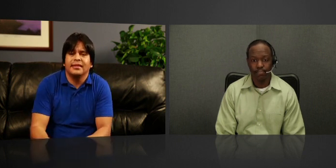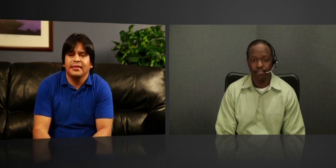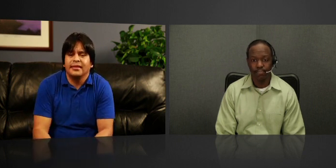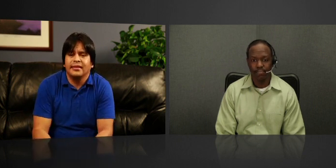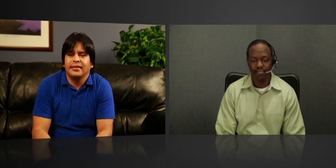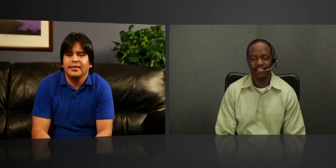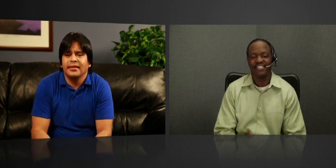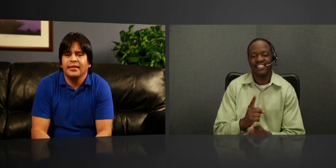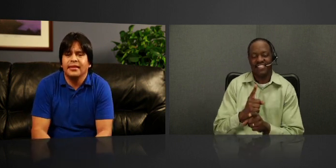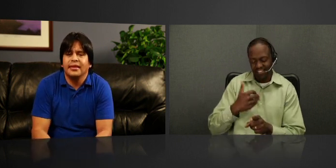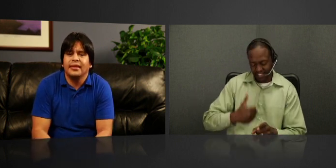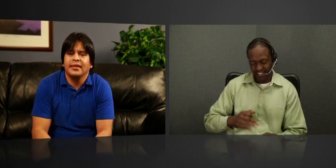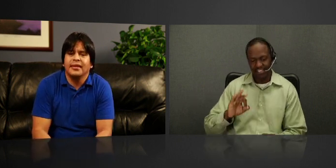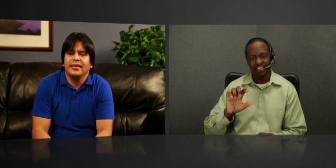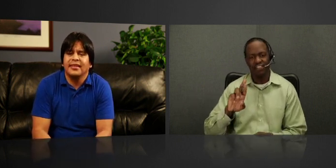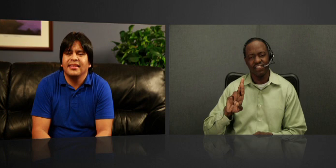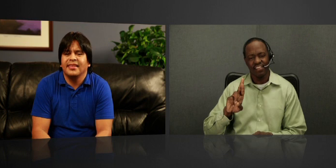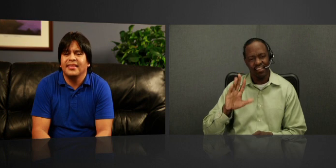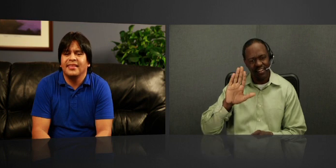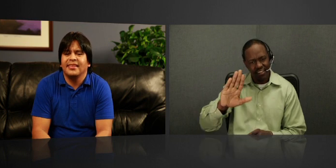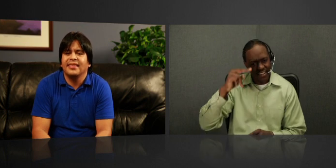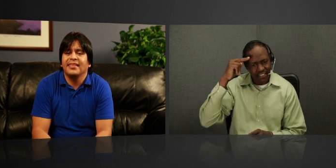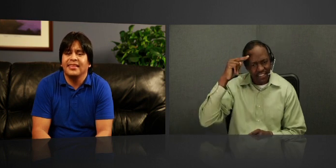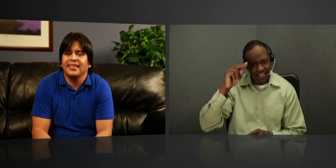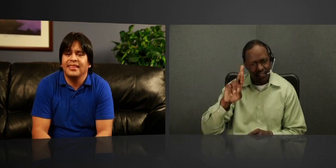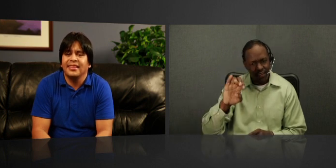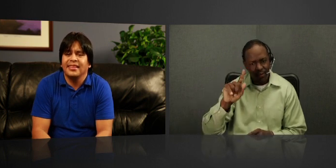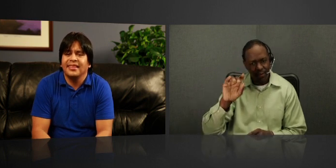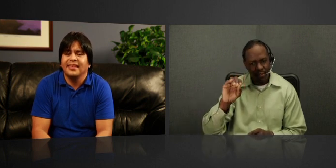Sí con ella omi sobrino Roberto